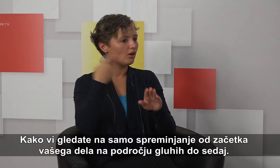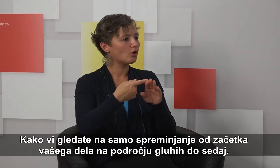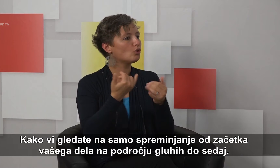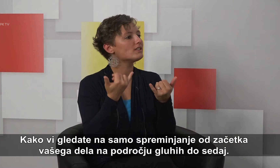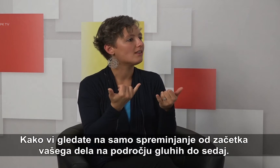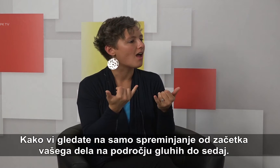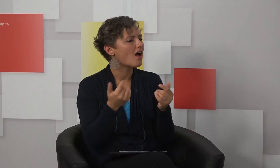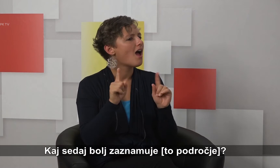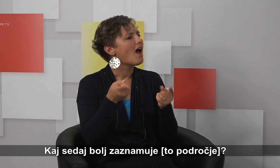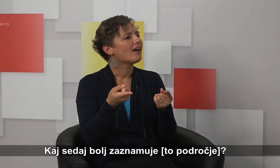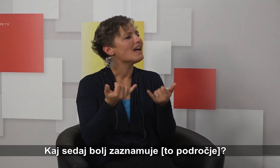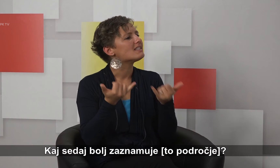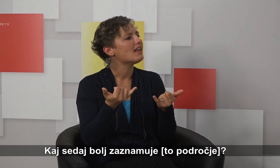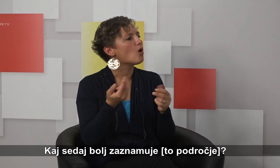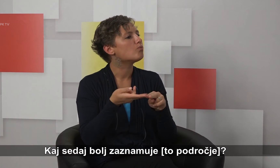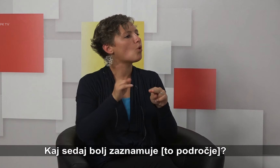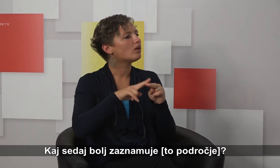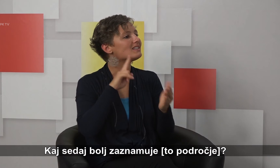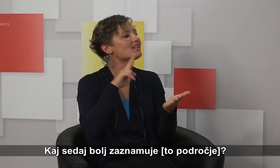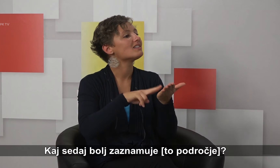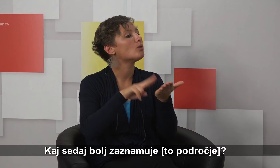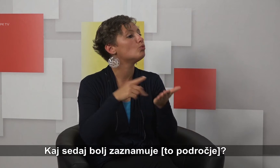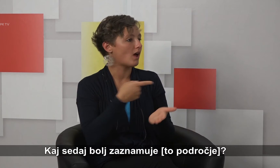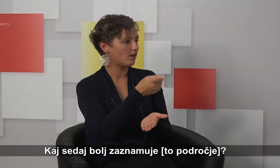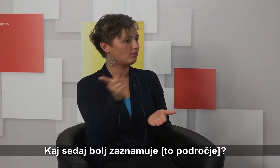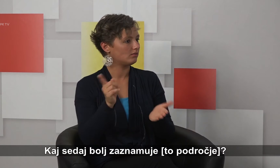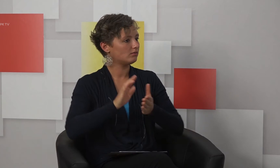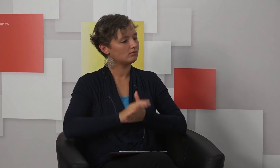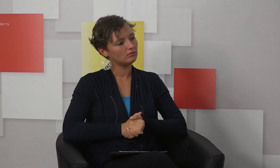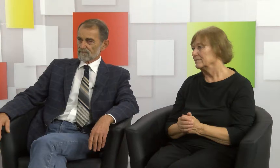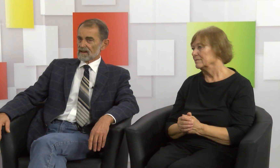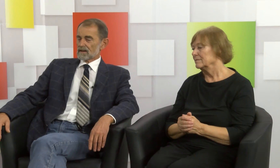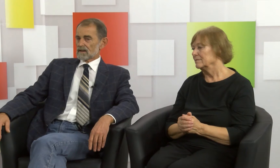področju do sedaj? Kaj sedaj bolj se znamuje?